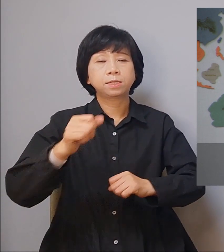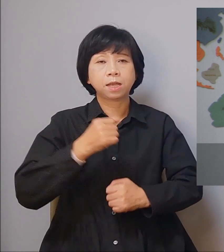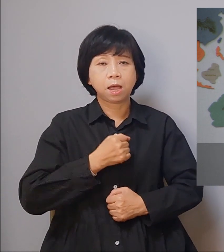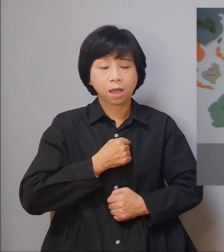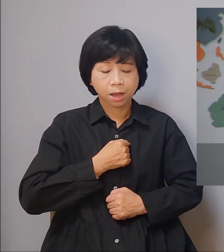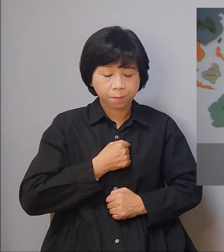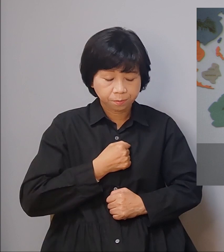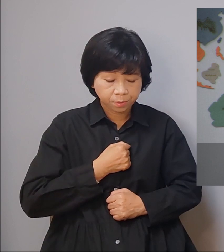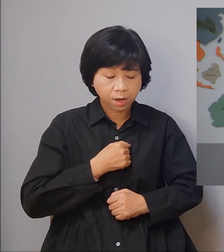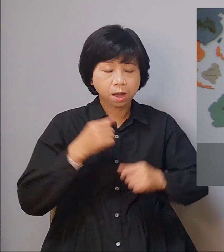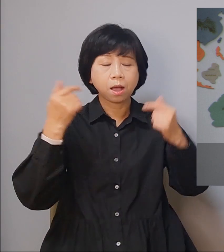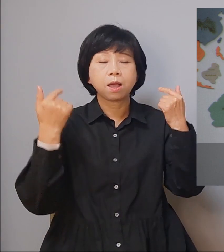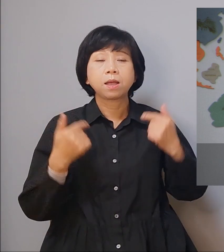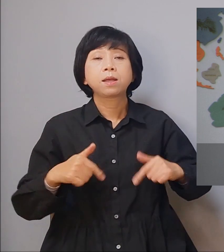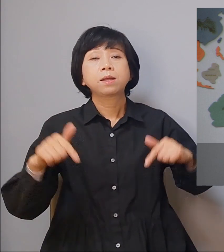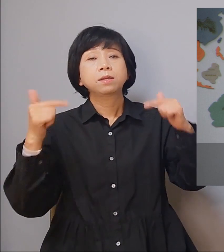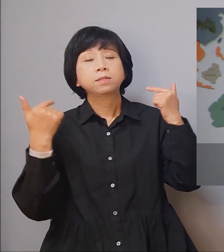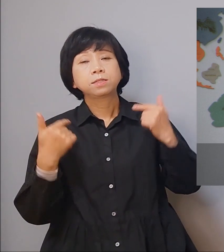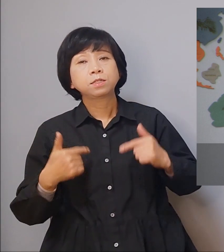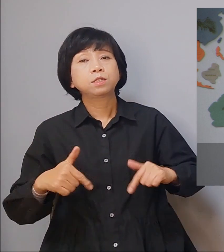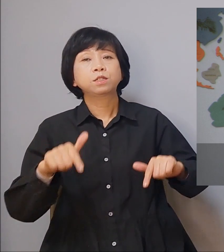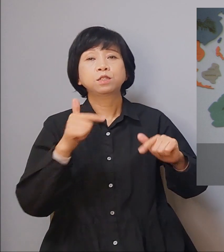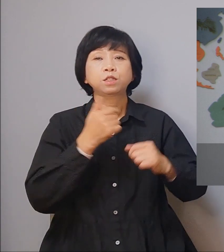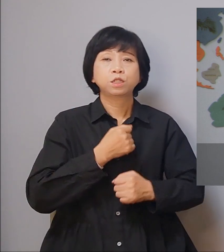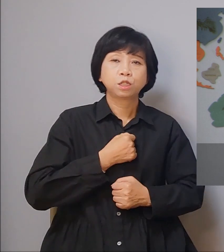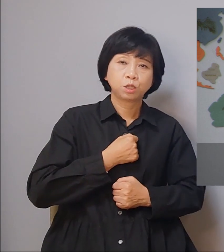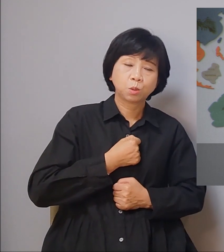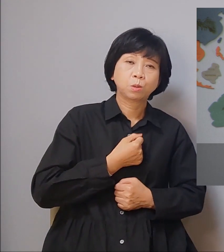너를 삼가 늘